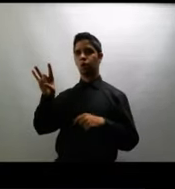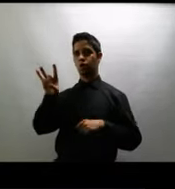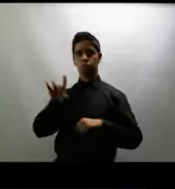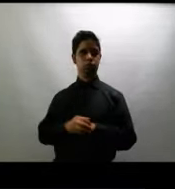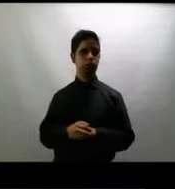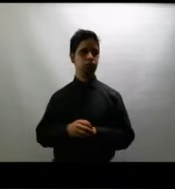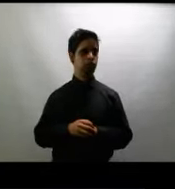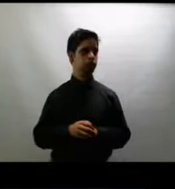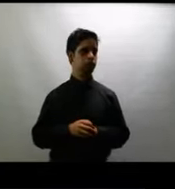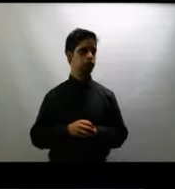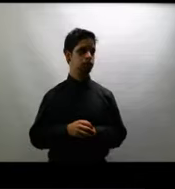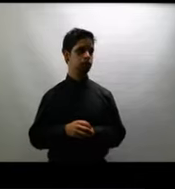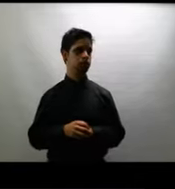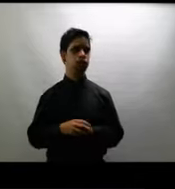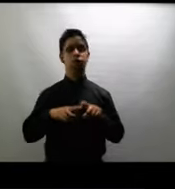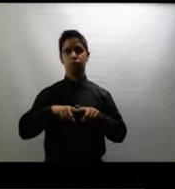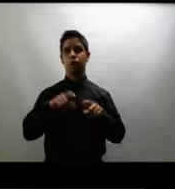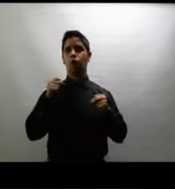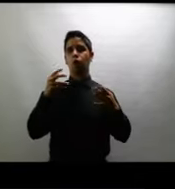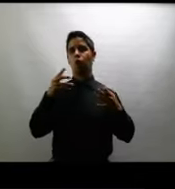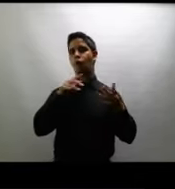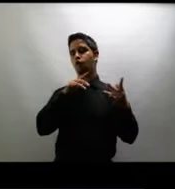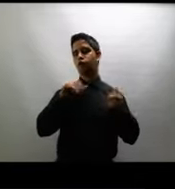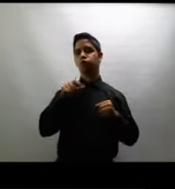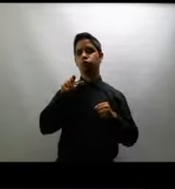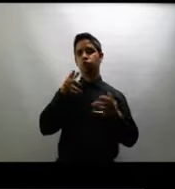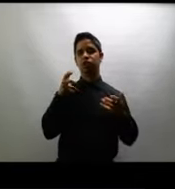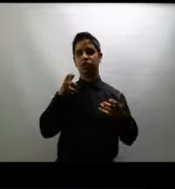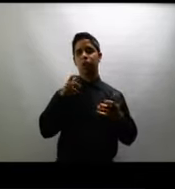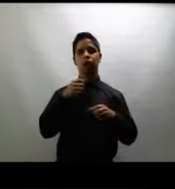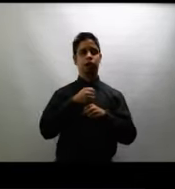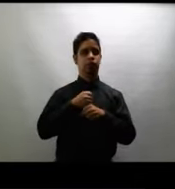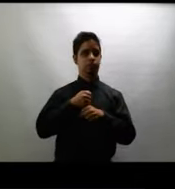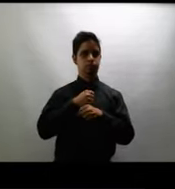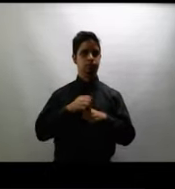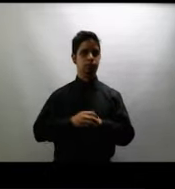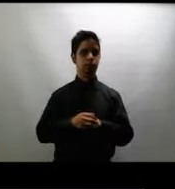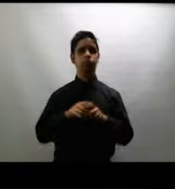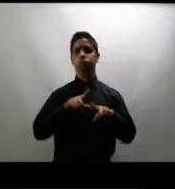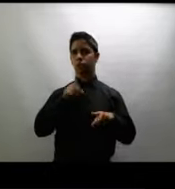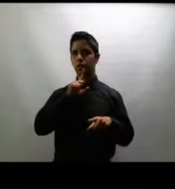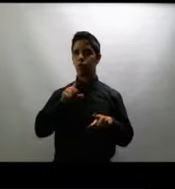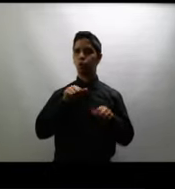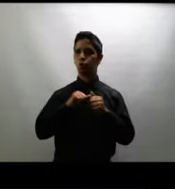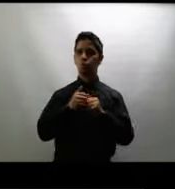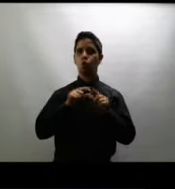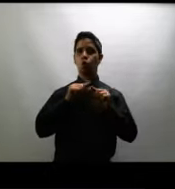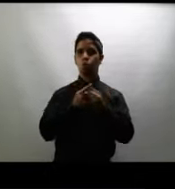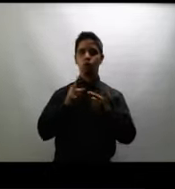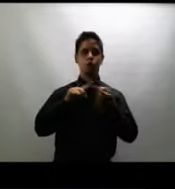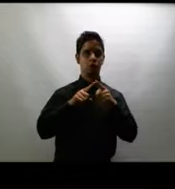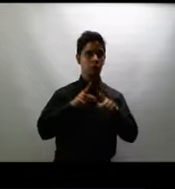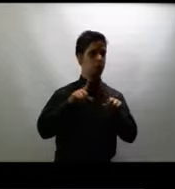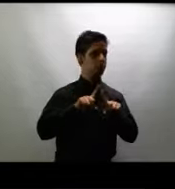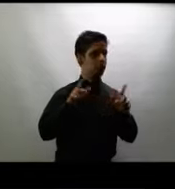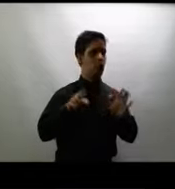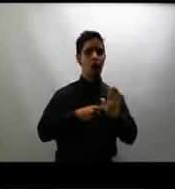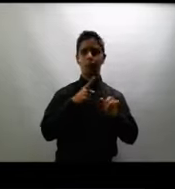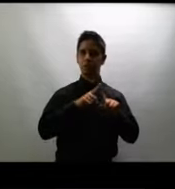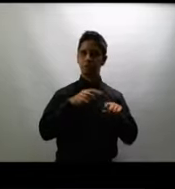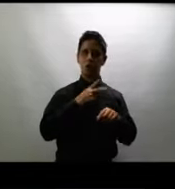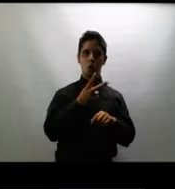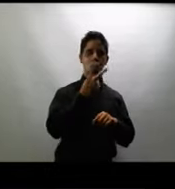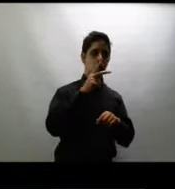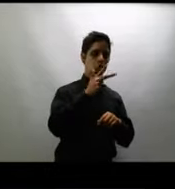lo fuerte que quiera el café. Más o menos. Pero es como tranquilo. El grupo de amistades, que a veces tú compartes café con una persona, a veces se reúnen 4, a veces se